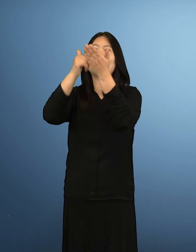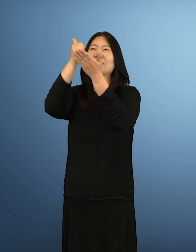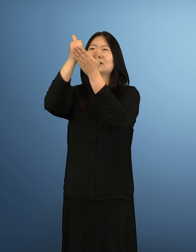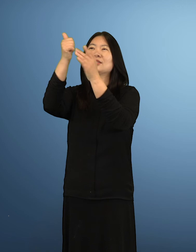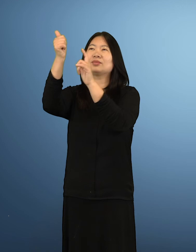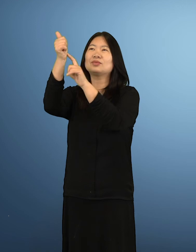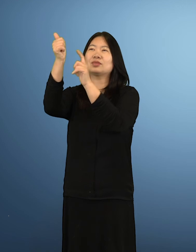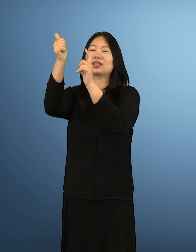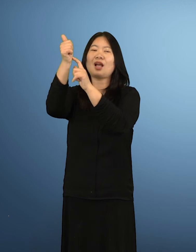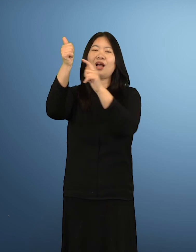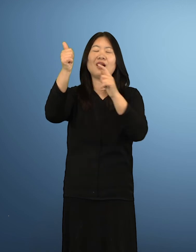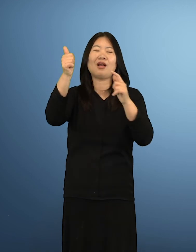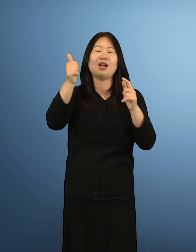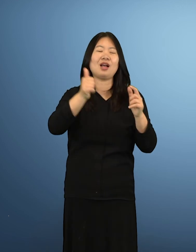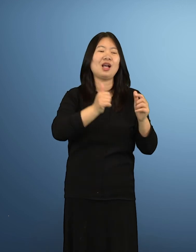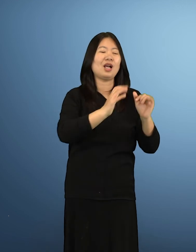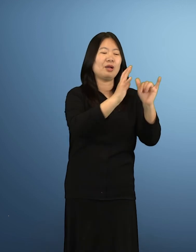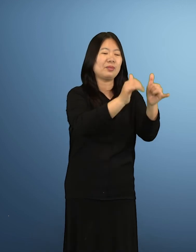그들을